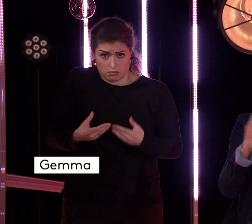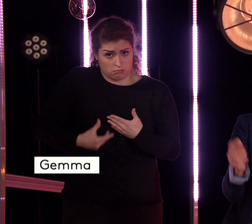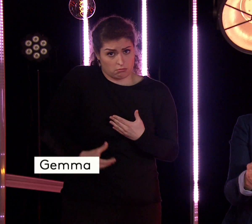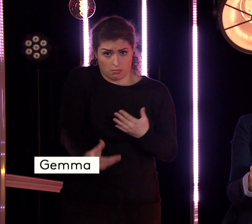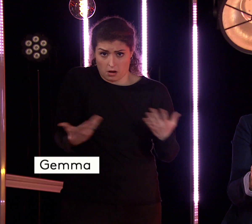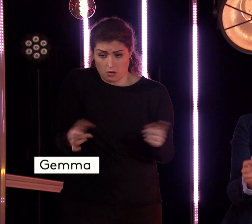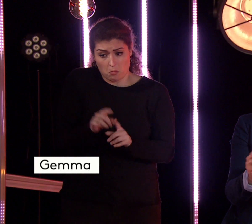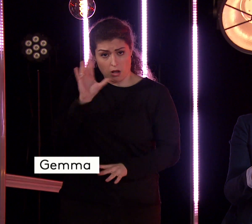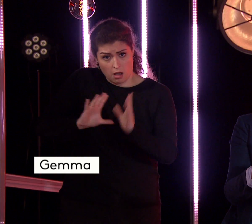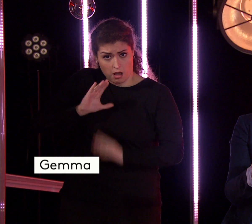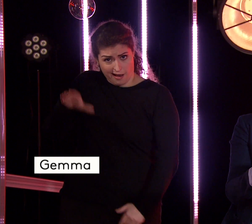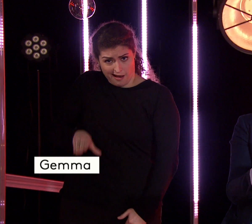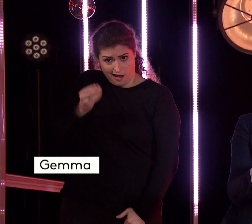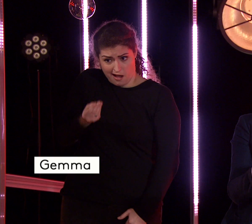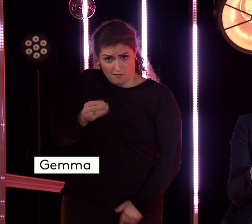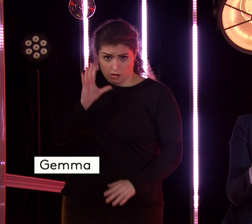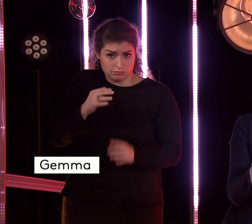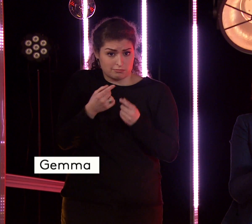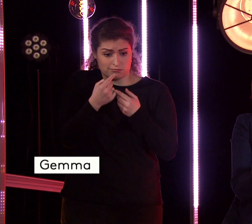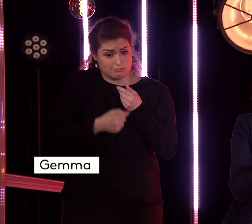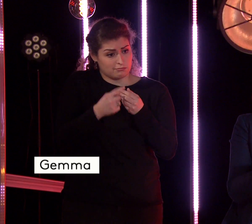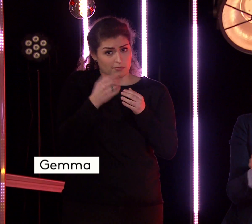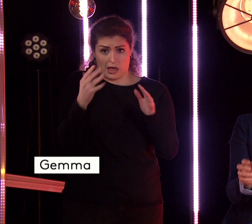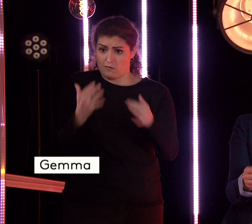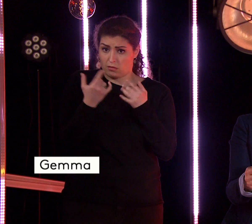donc j'ai des influences vraiment très diverses